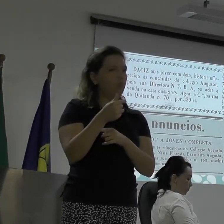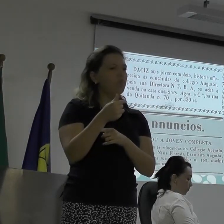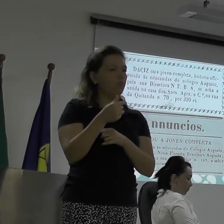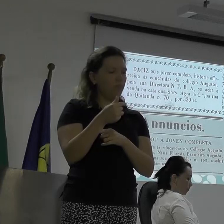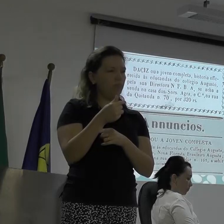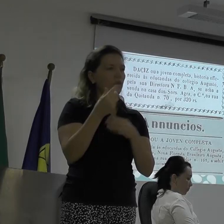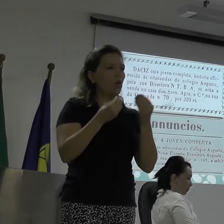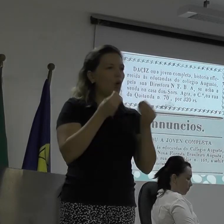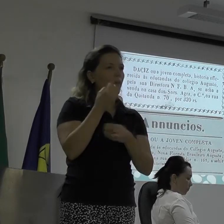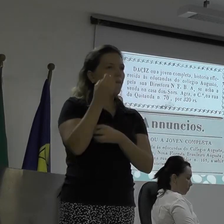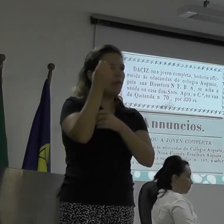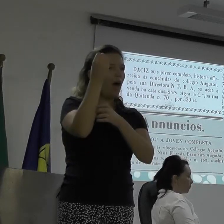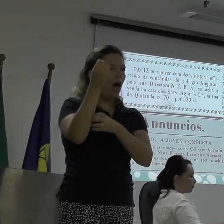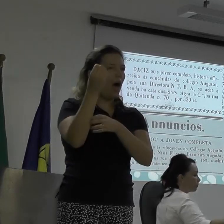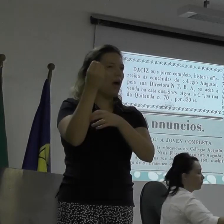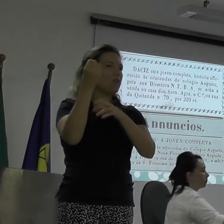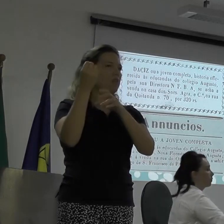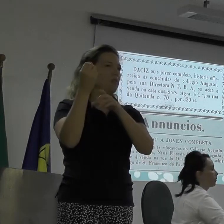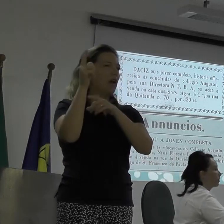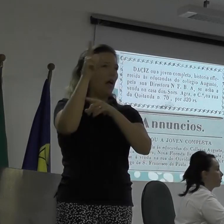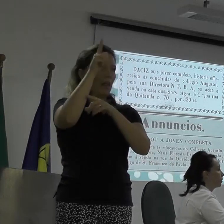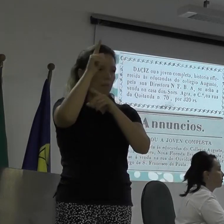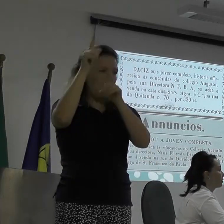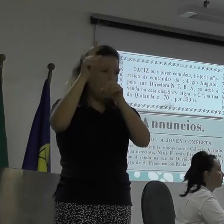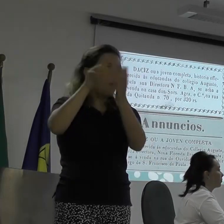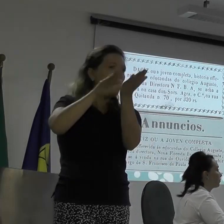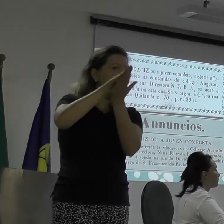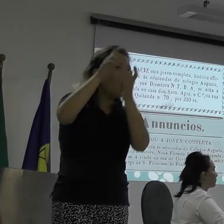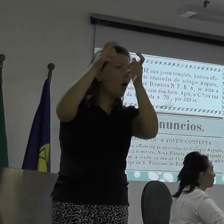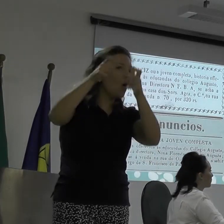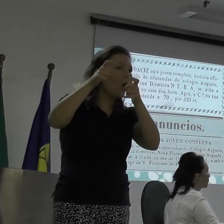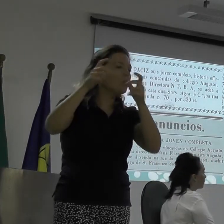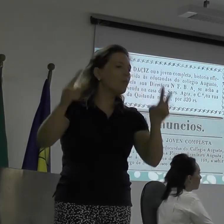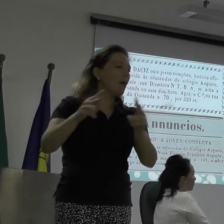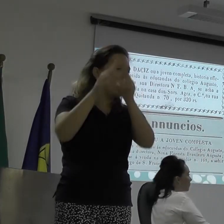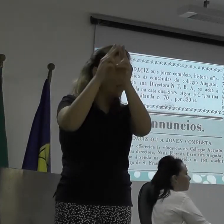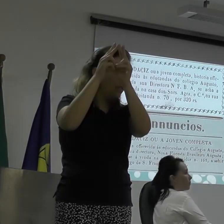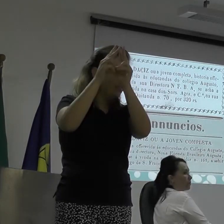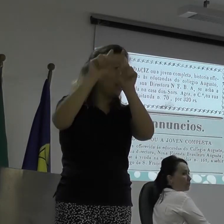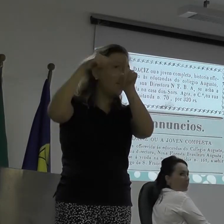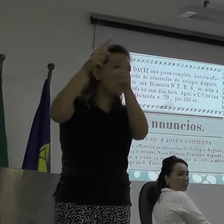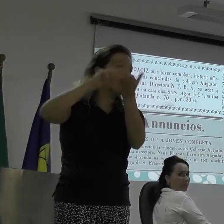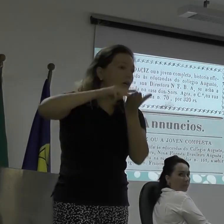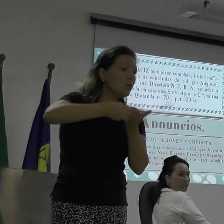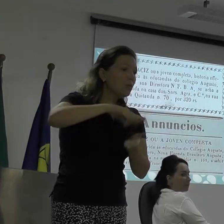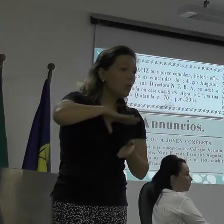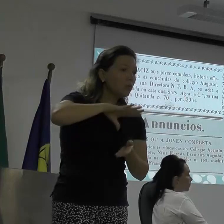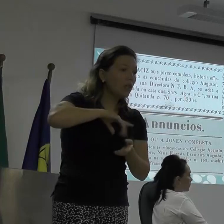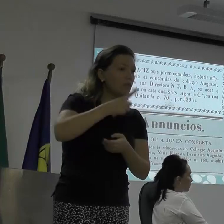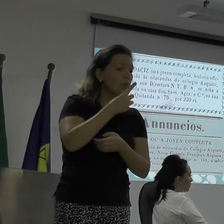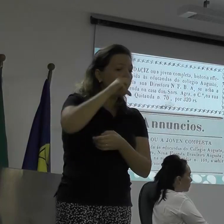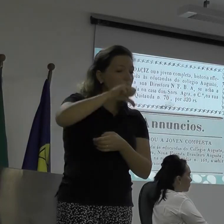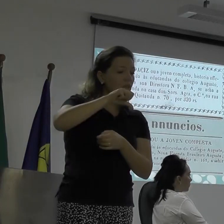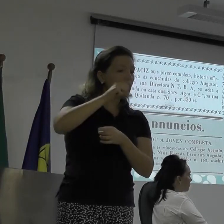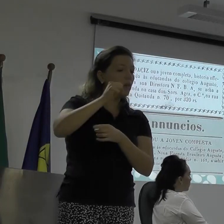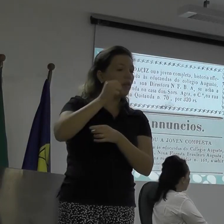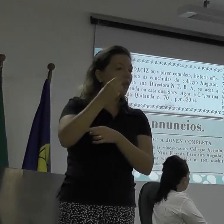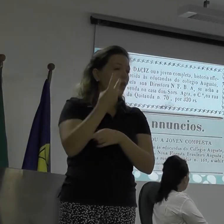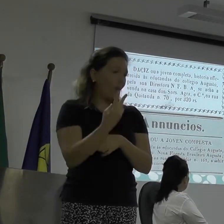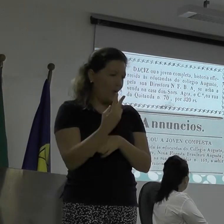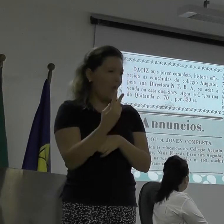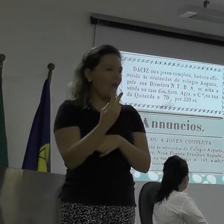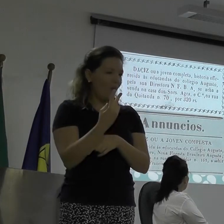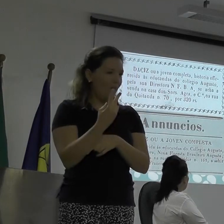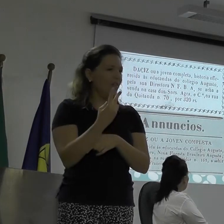de uma Viagem à Alemanha, publicada em Paris e só traduzida para o português em